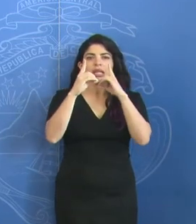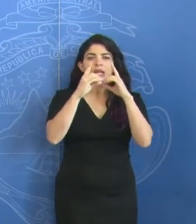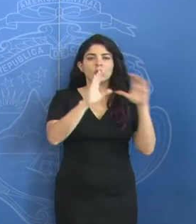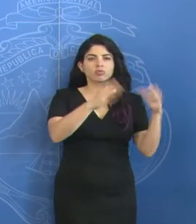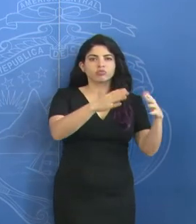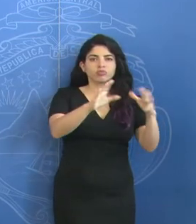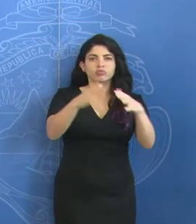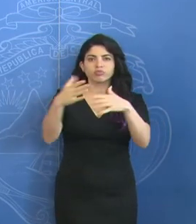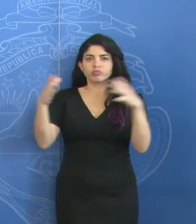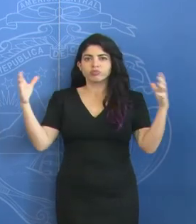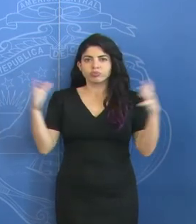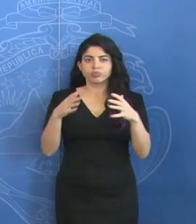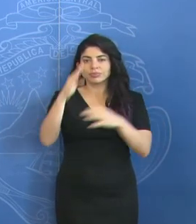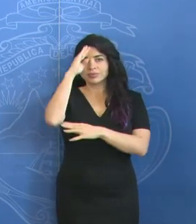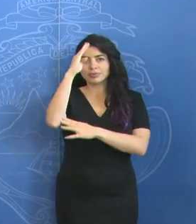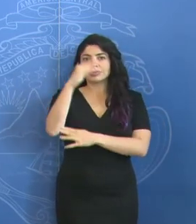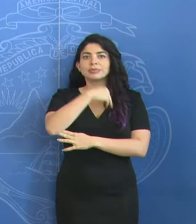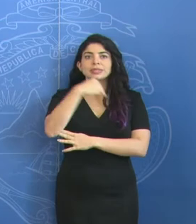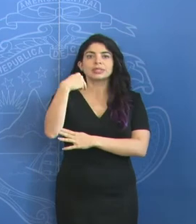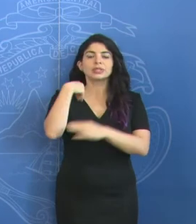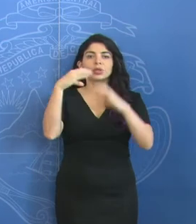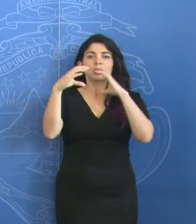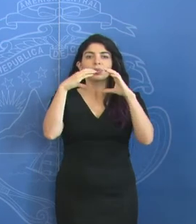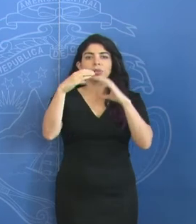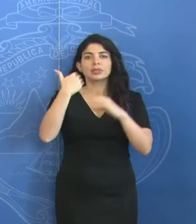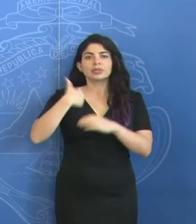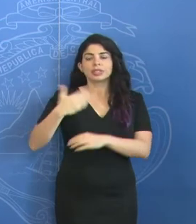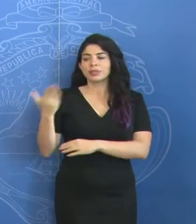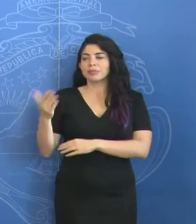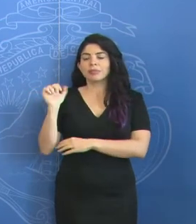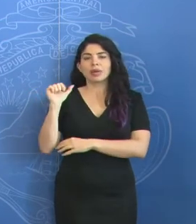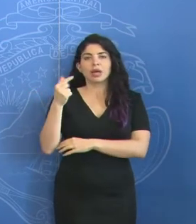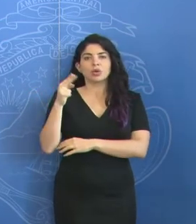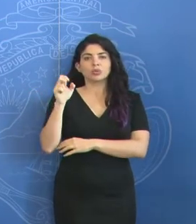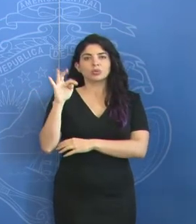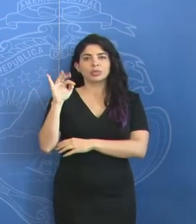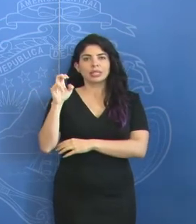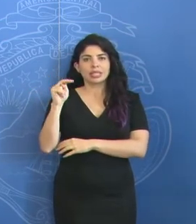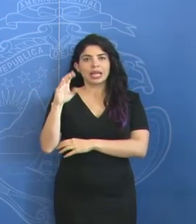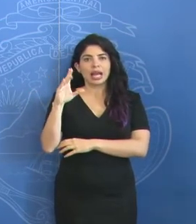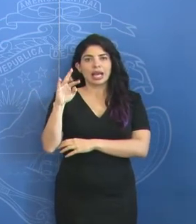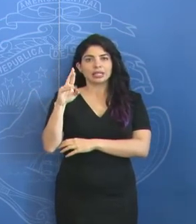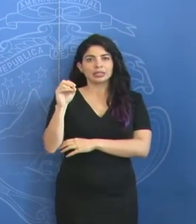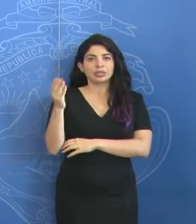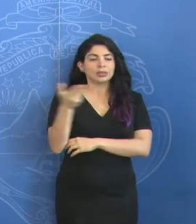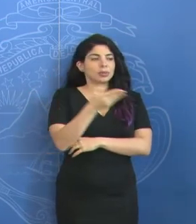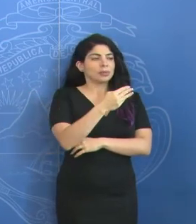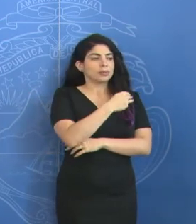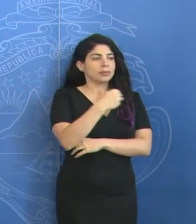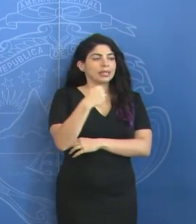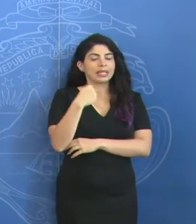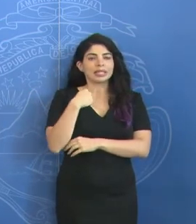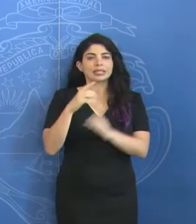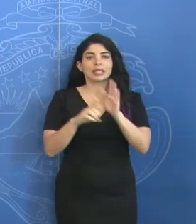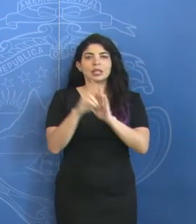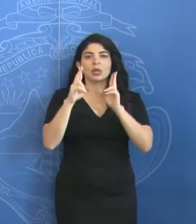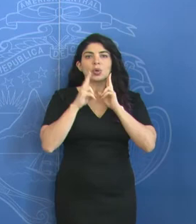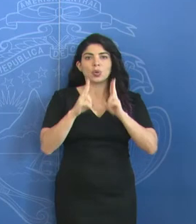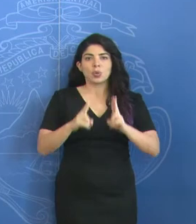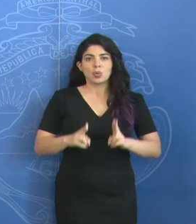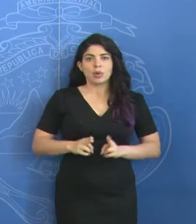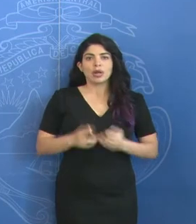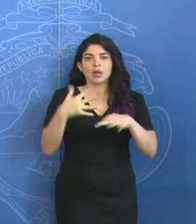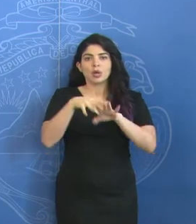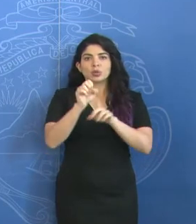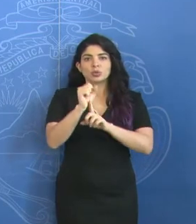multisectorial. Saludamos al ministro de Comunicación, el señor Agustín Castro, y al ministro de Desarrollo Humano e Inclusión Social y presidente